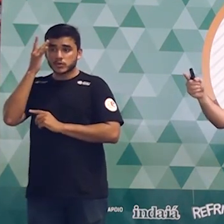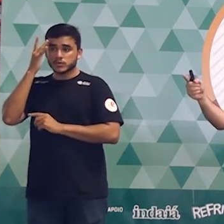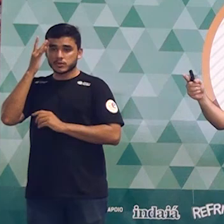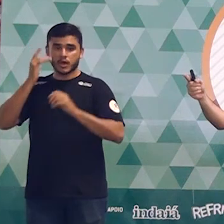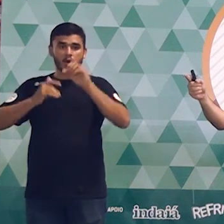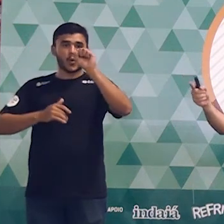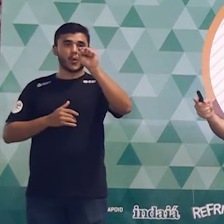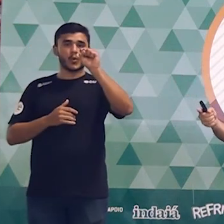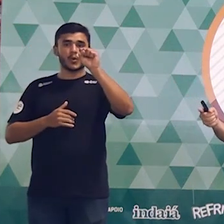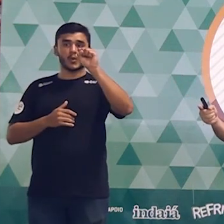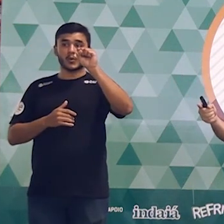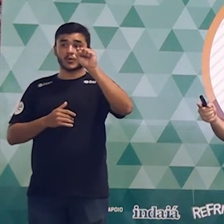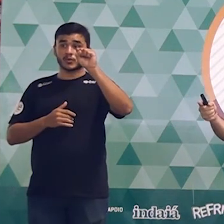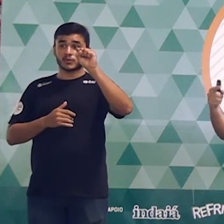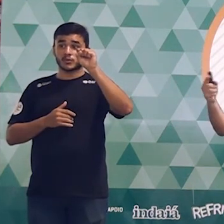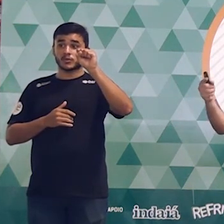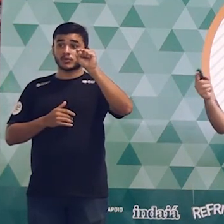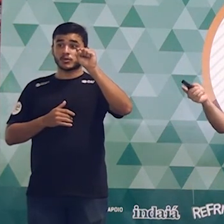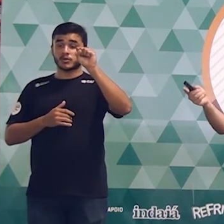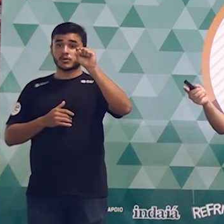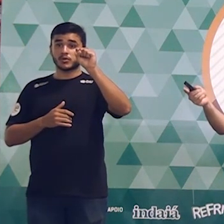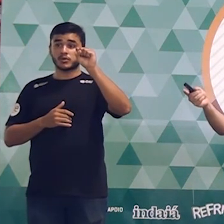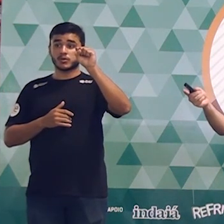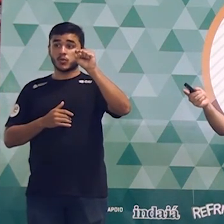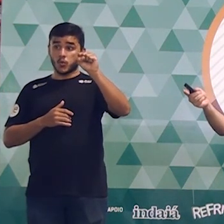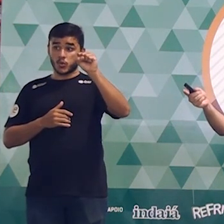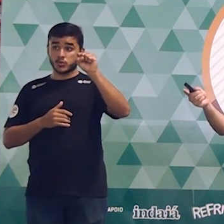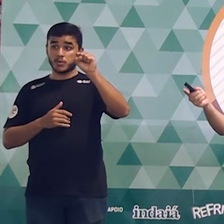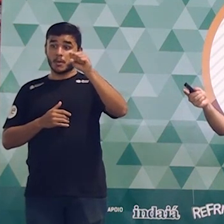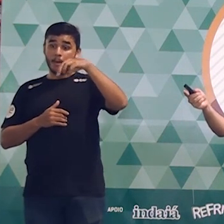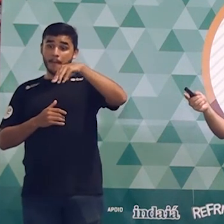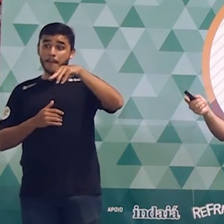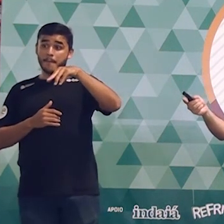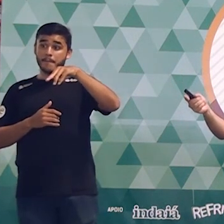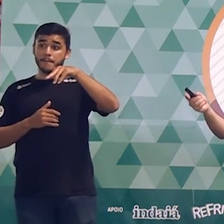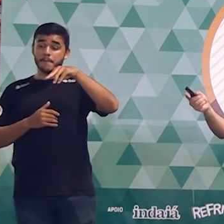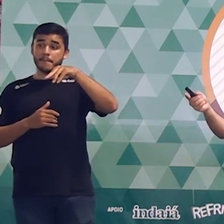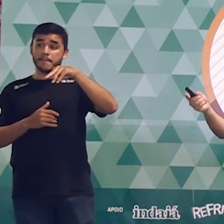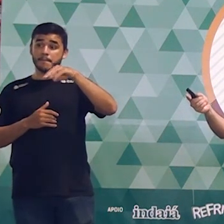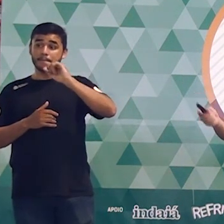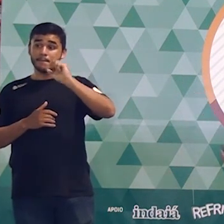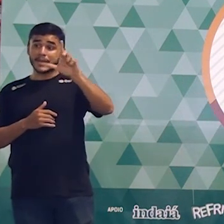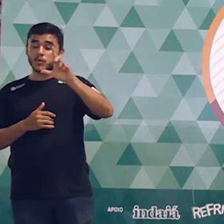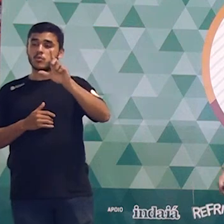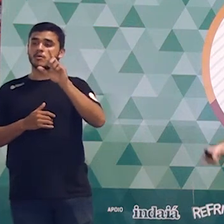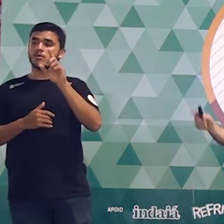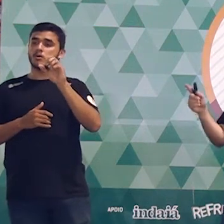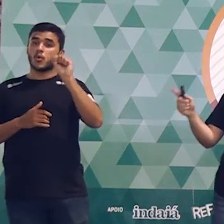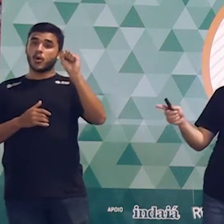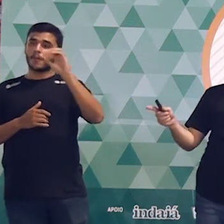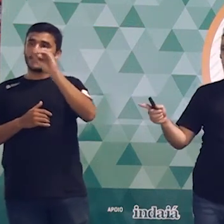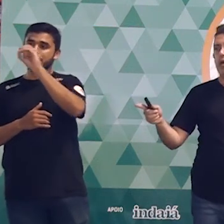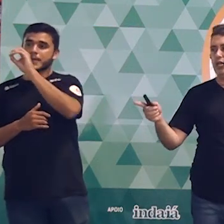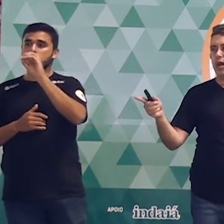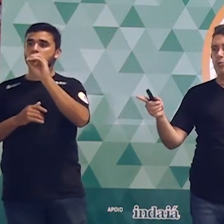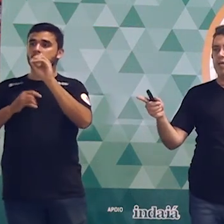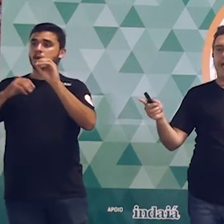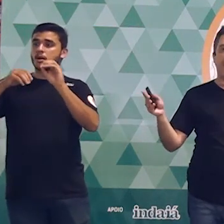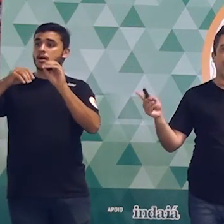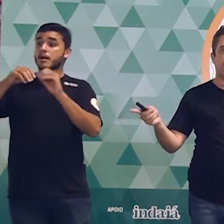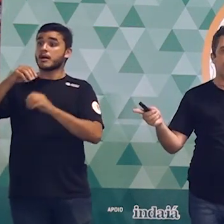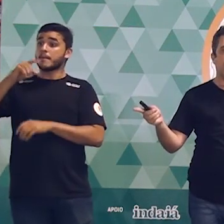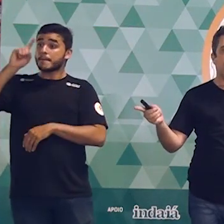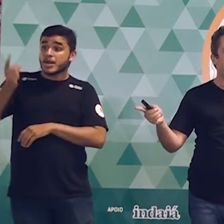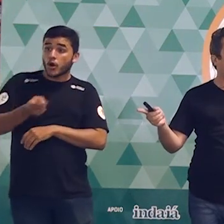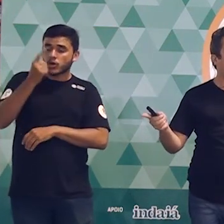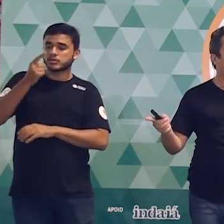8,5 milhões de habitantes. No caso, 8,5 milhões de quilômetros quadrados. Então, você tem aí a ideia. Agora, isso vai dar origem a uma